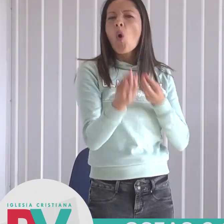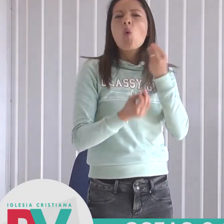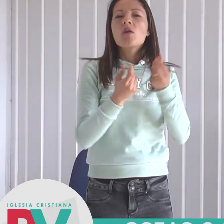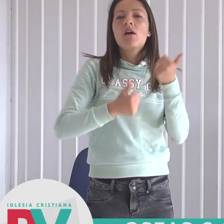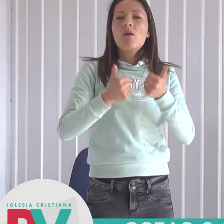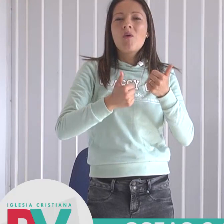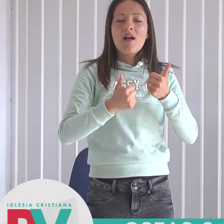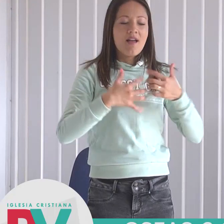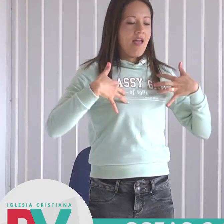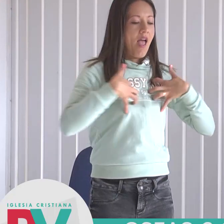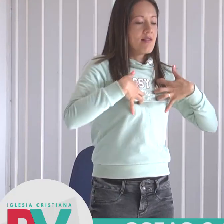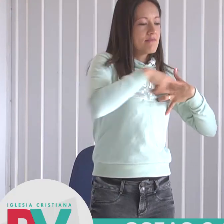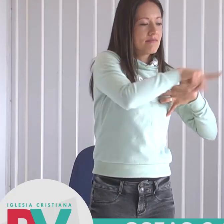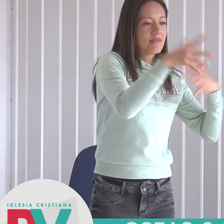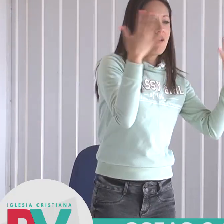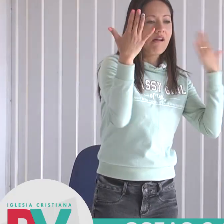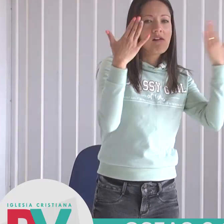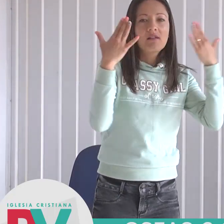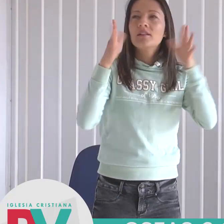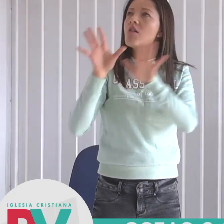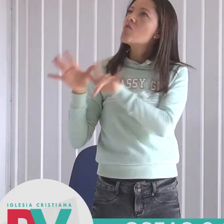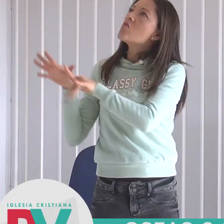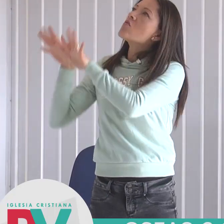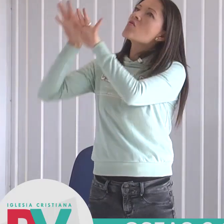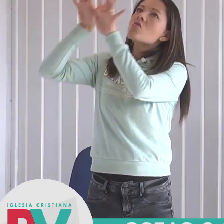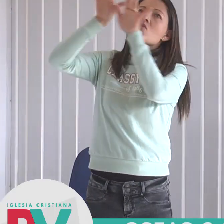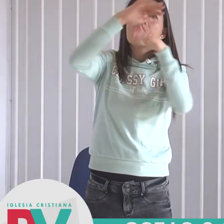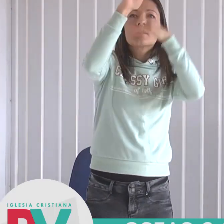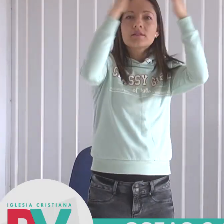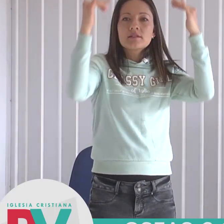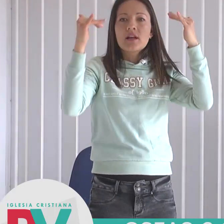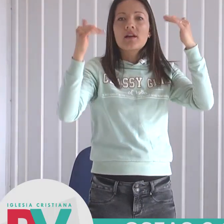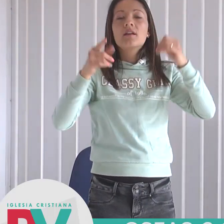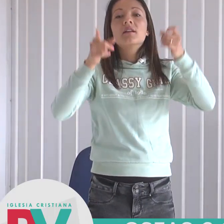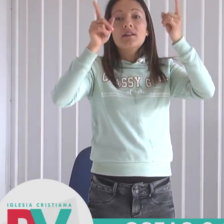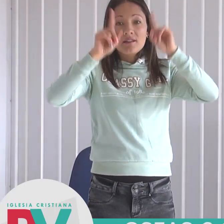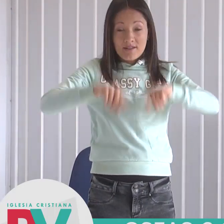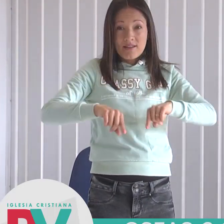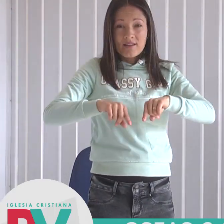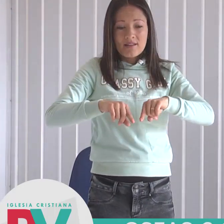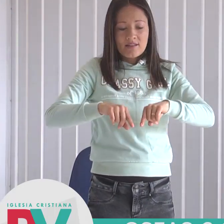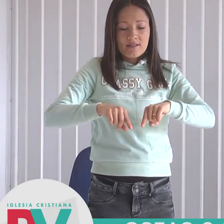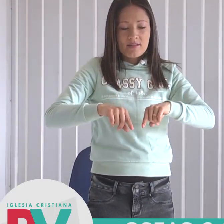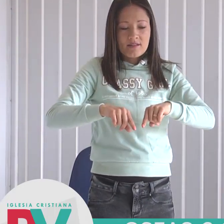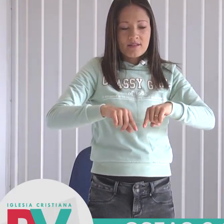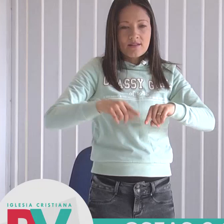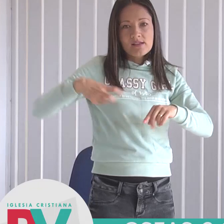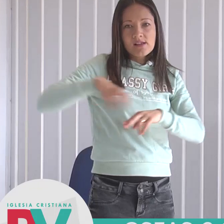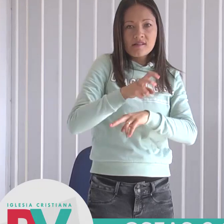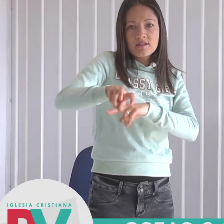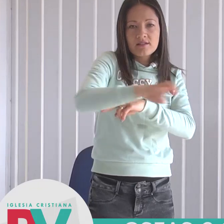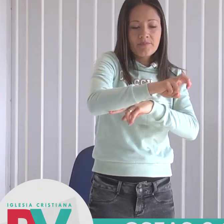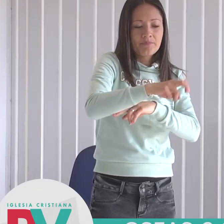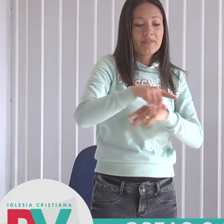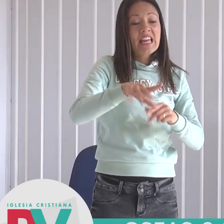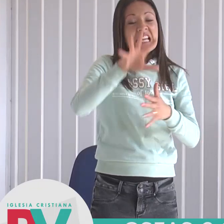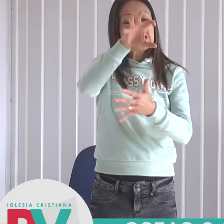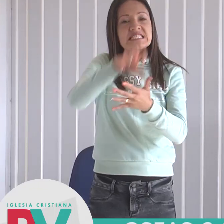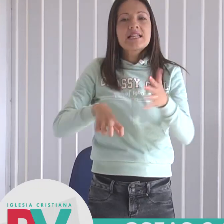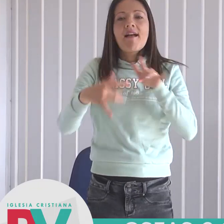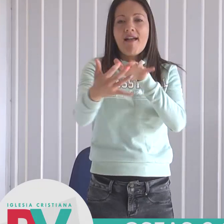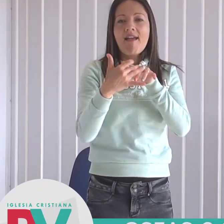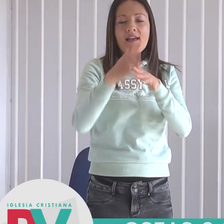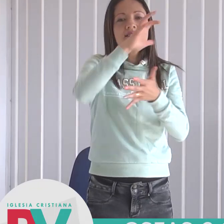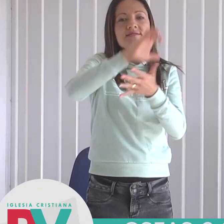del cielo y con las serpientes de la tierra. Y quitaré de la tierra arco y espada y guerra, y te tomaré y te haré